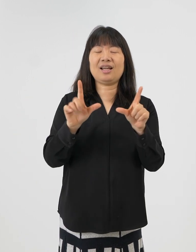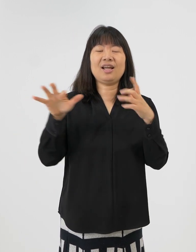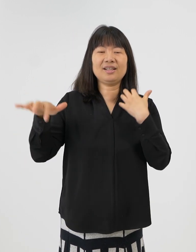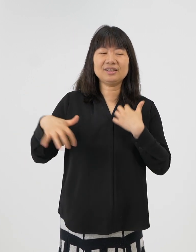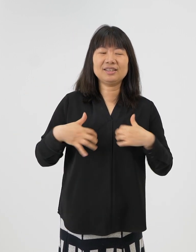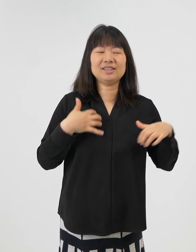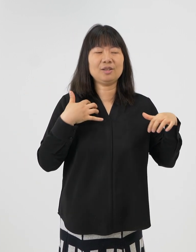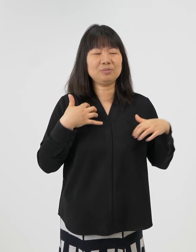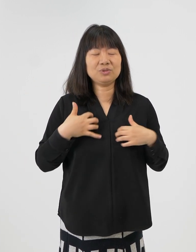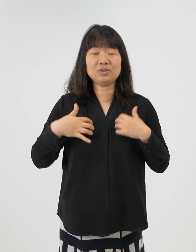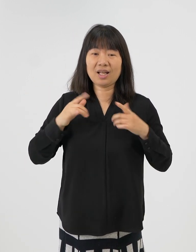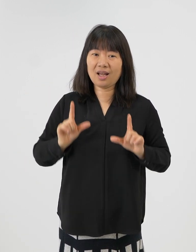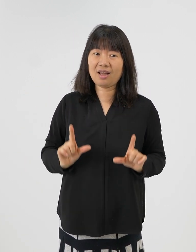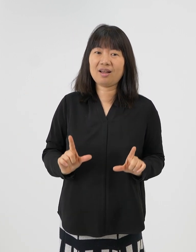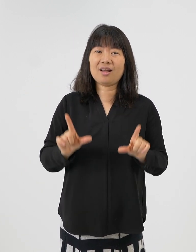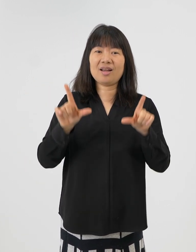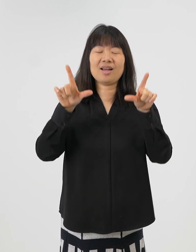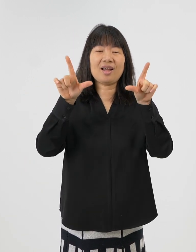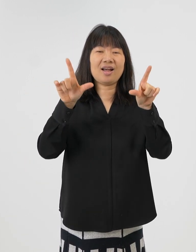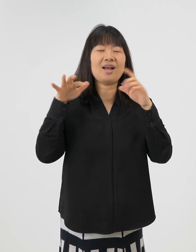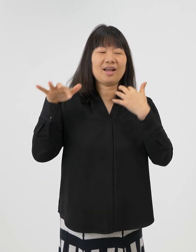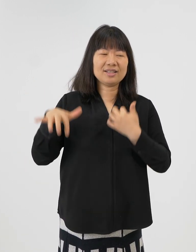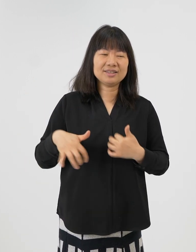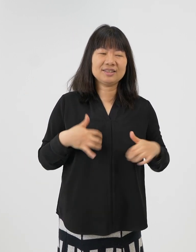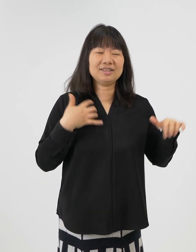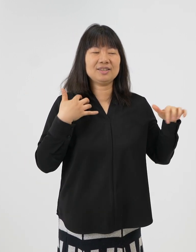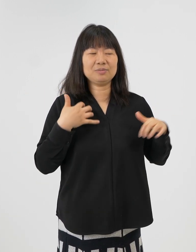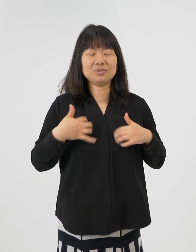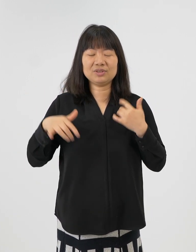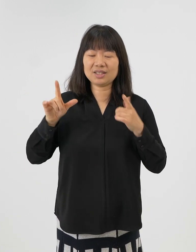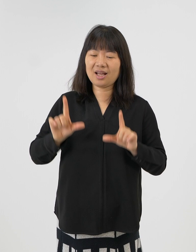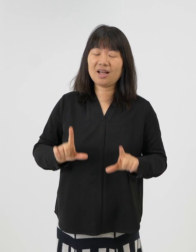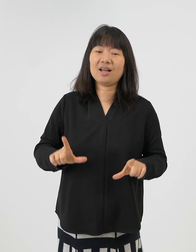살아가리. 기쁜 날